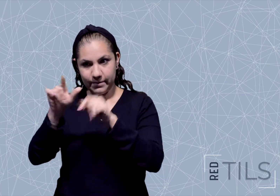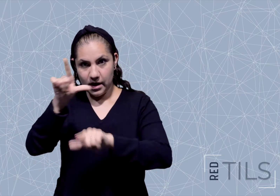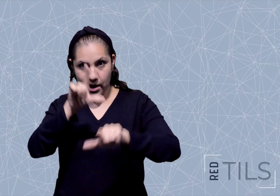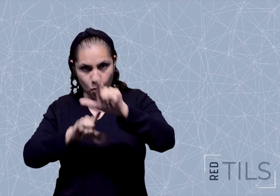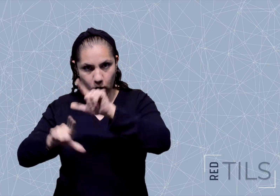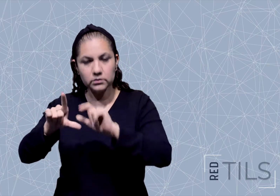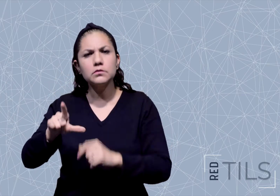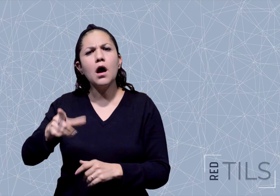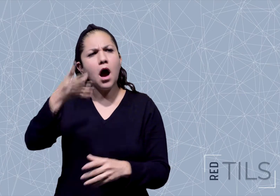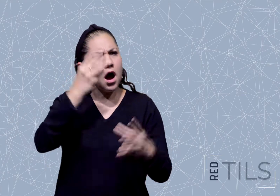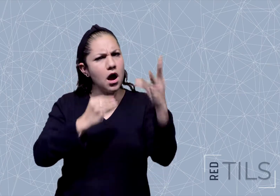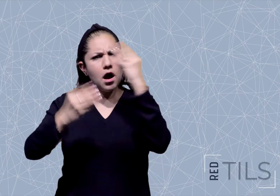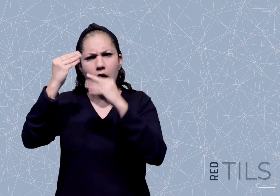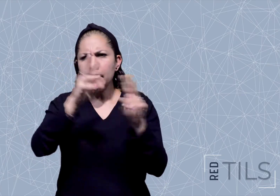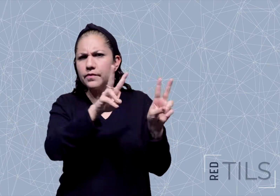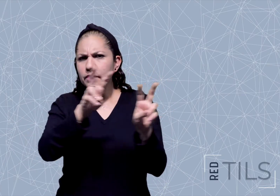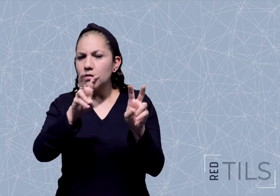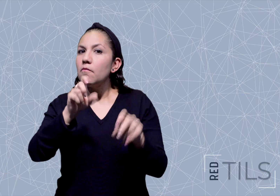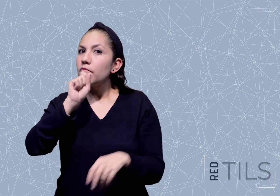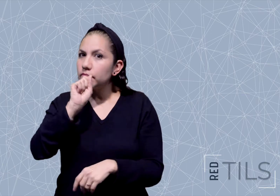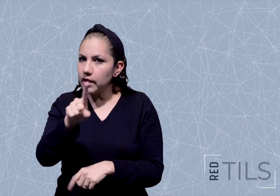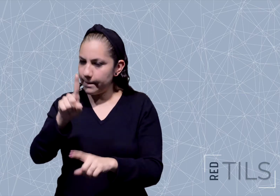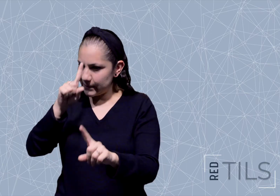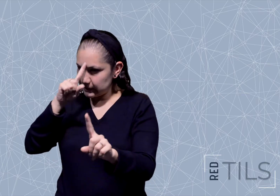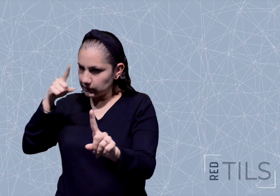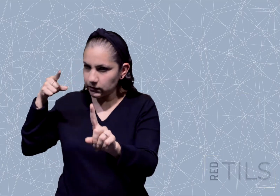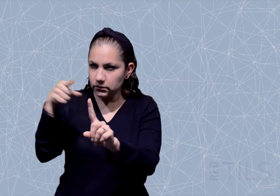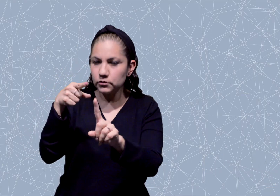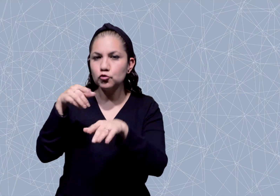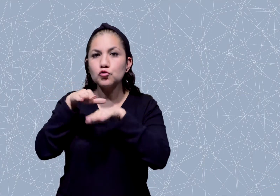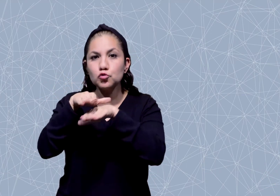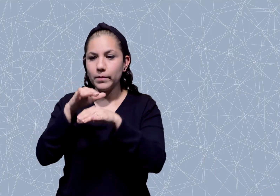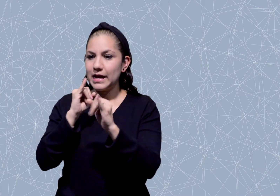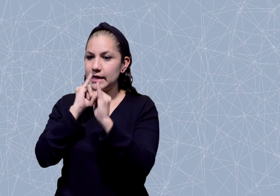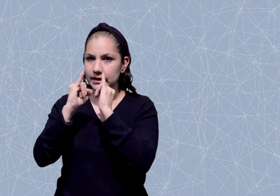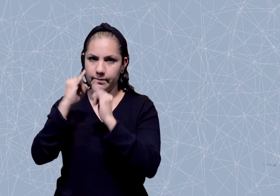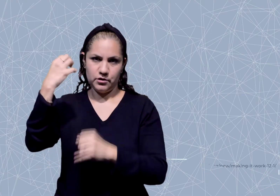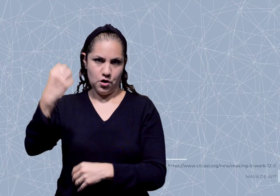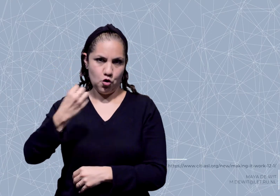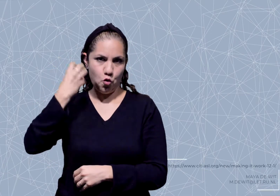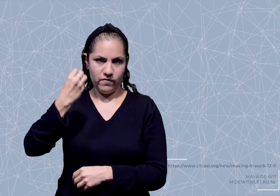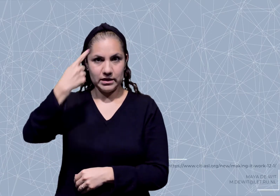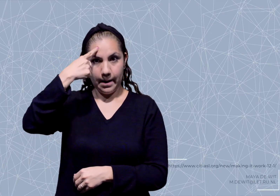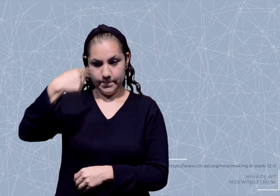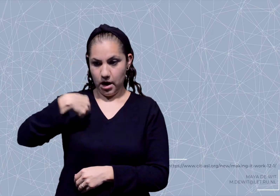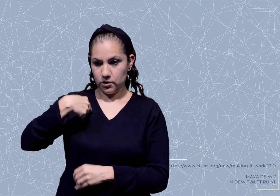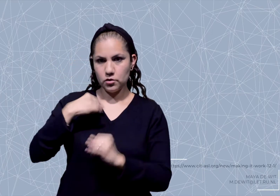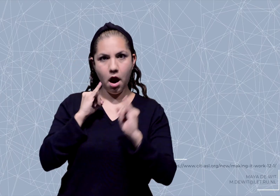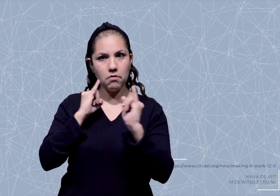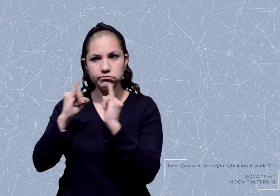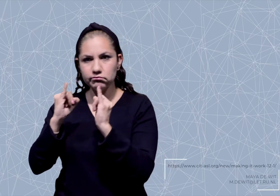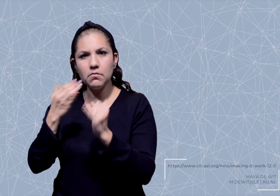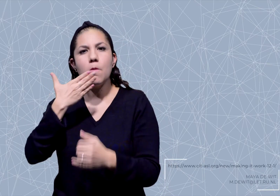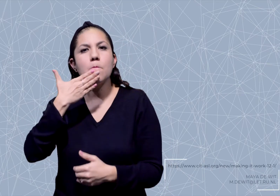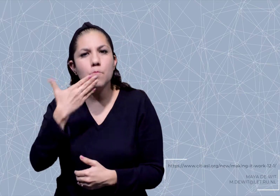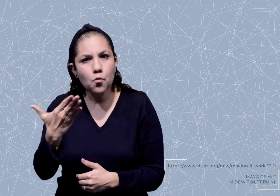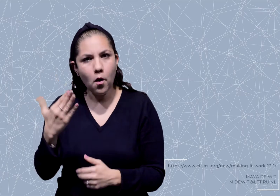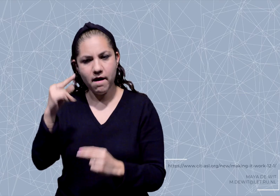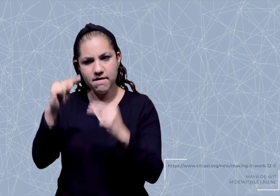Es por ello que se sugiere que los intérpretes de lenguas de señas se formen como intérpretes de conferencias de